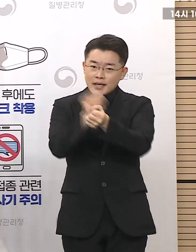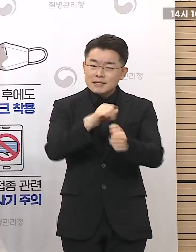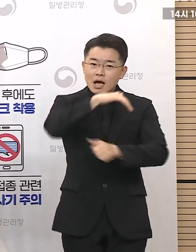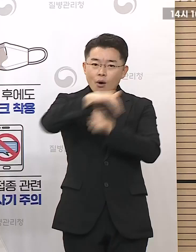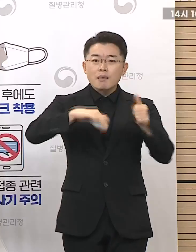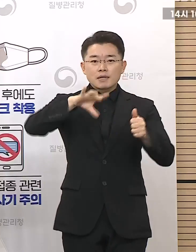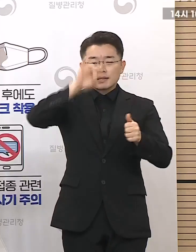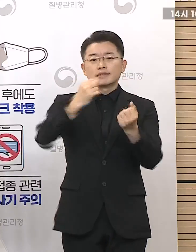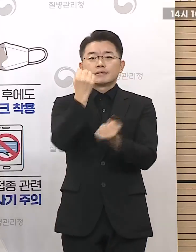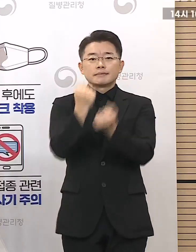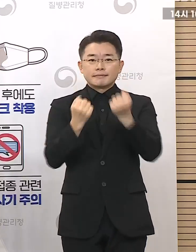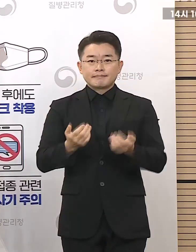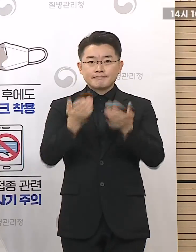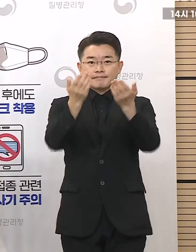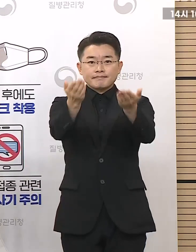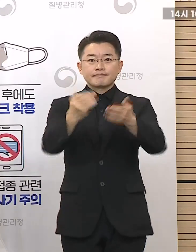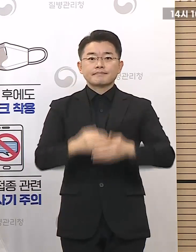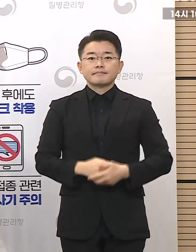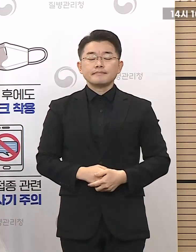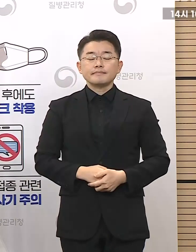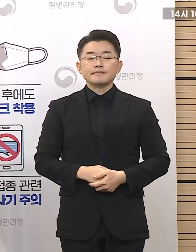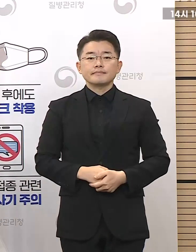먼저 설명드리도록 하겠습니다.